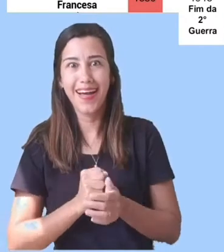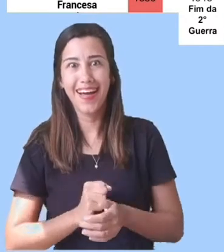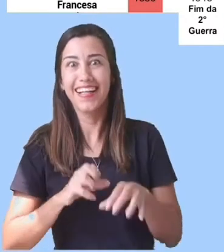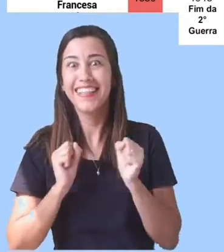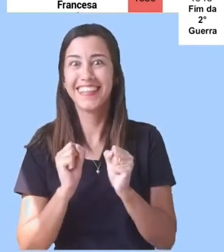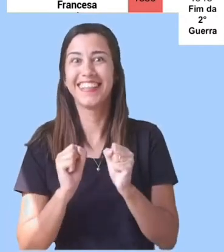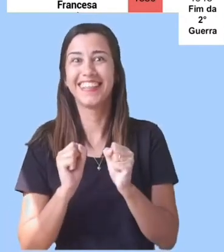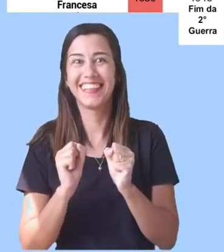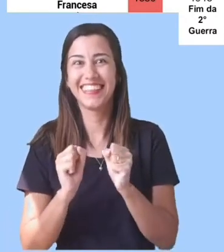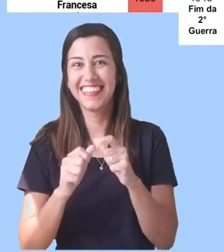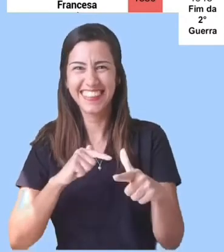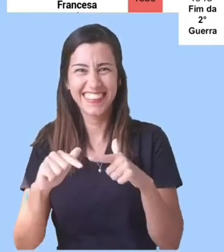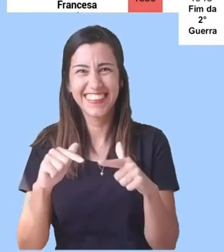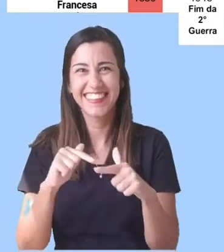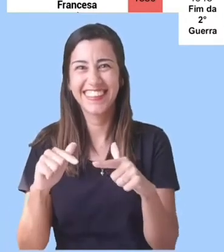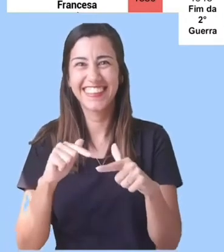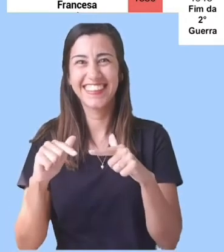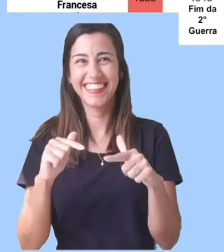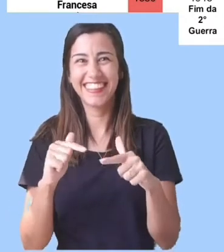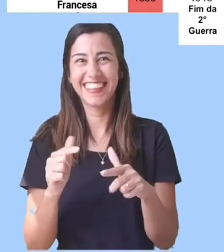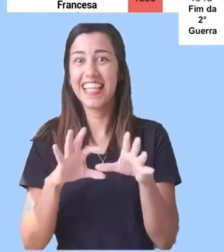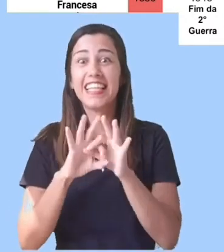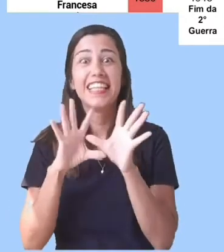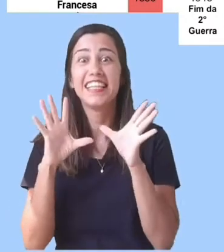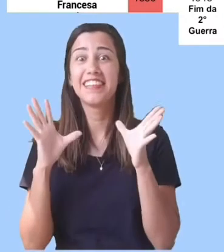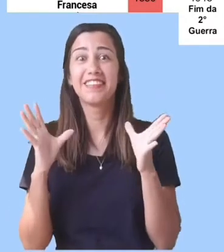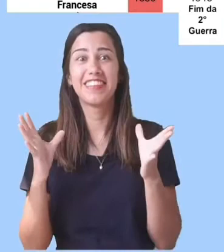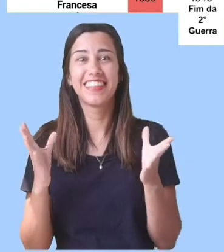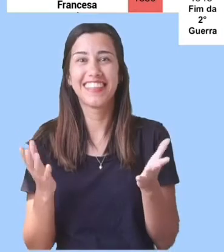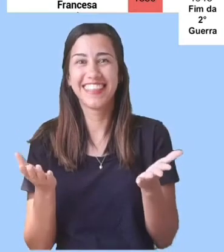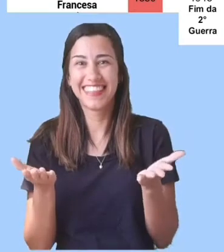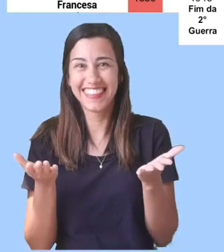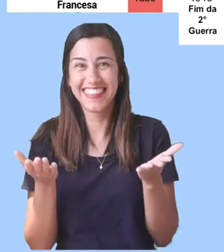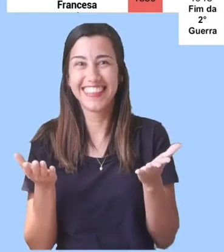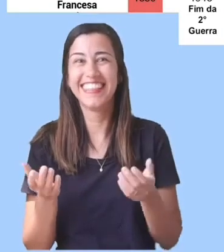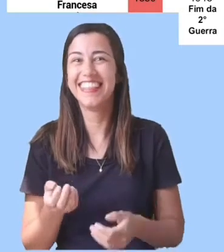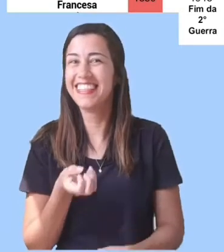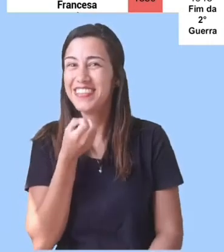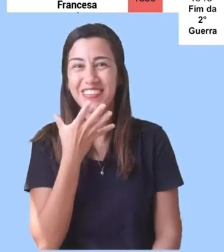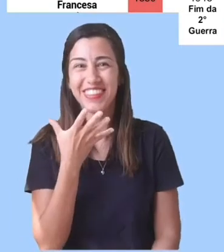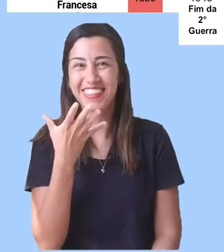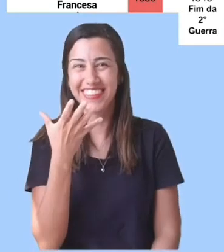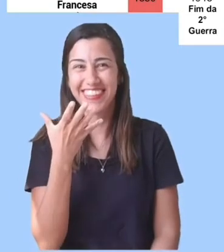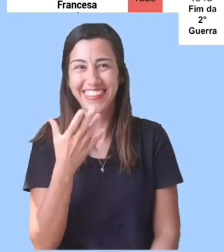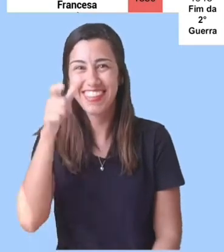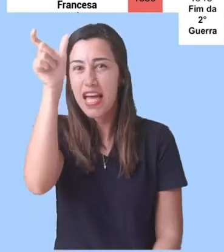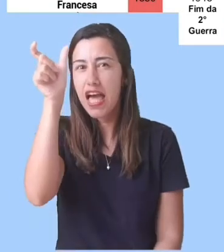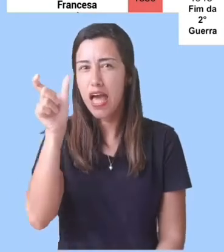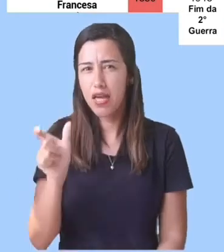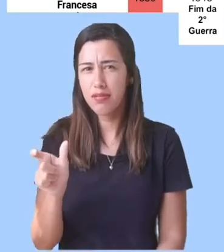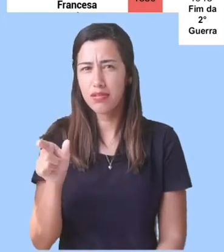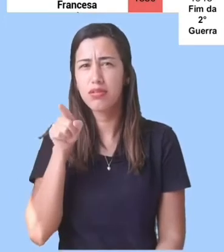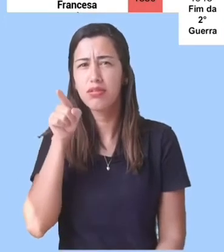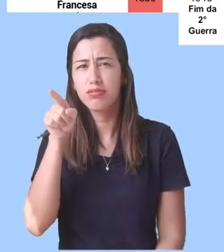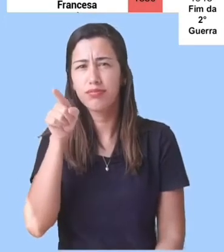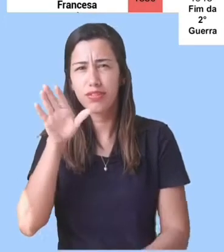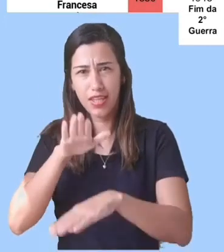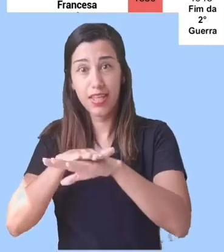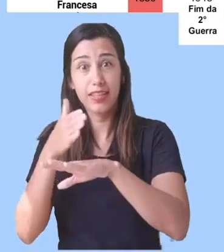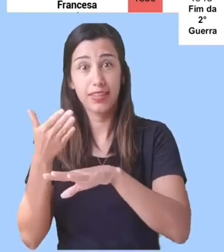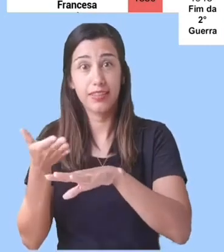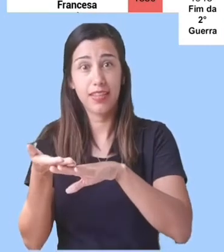Essa lei reconheceu o intérprete, o trabalho dele, e ele podia trabalhar livremente. Isso foi muito